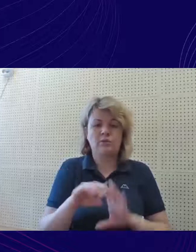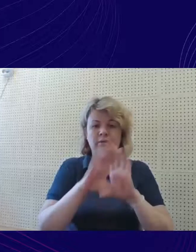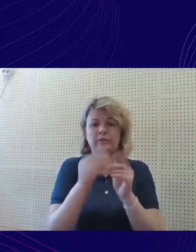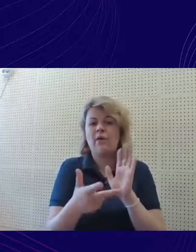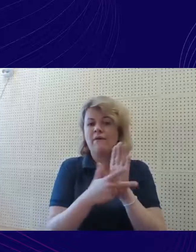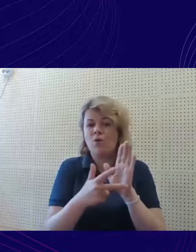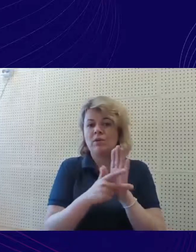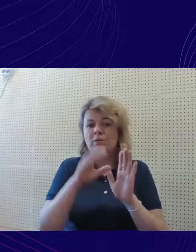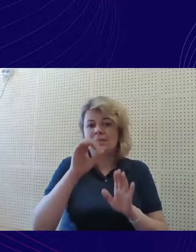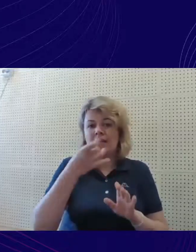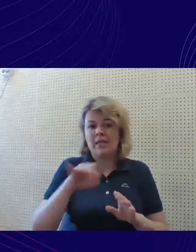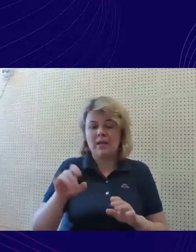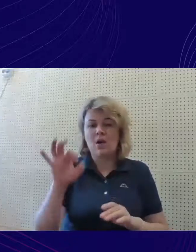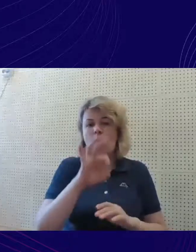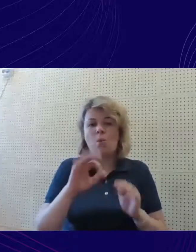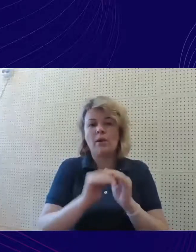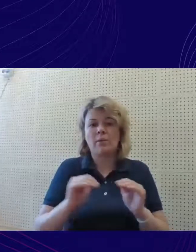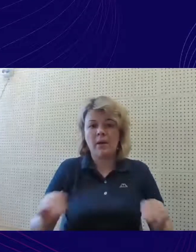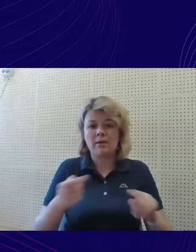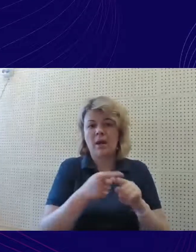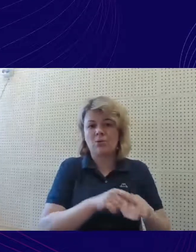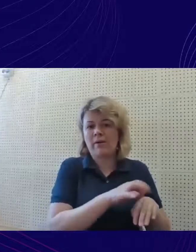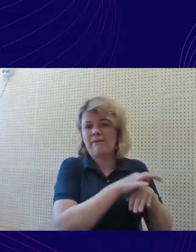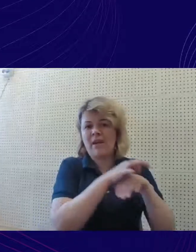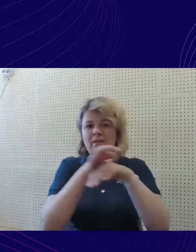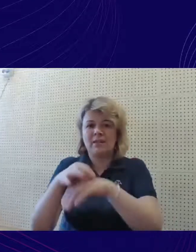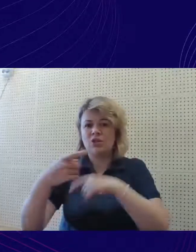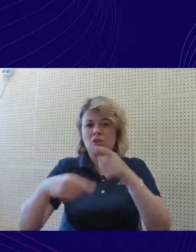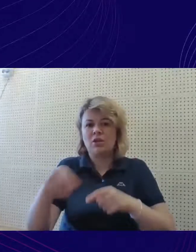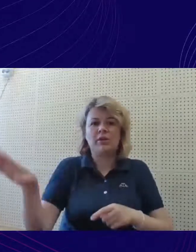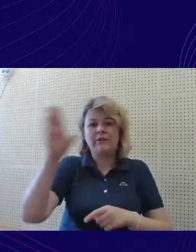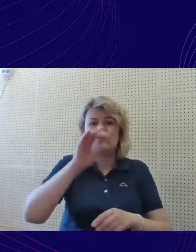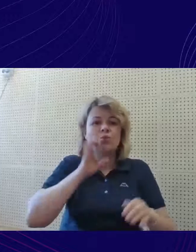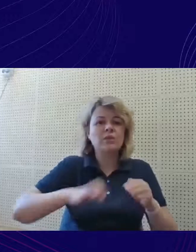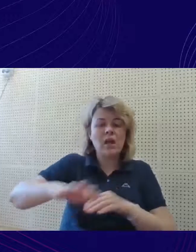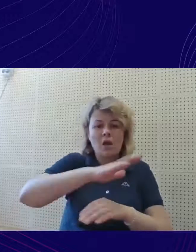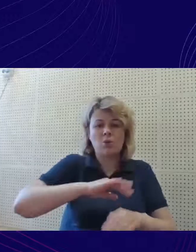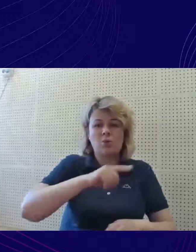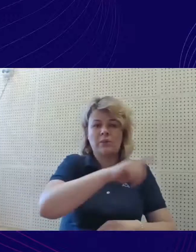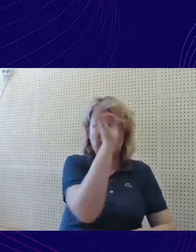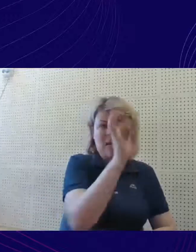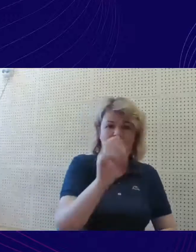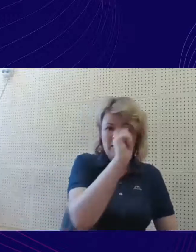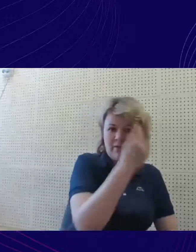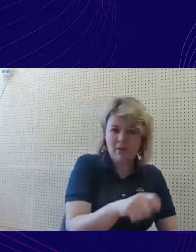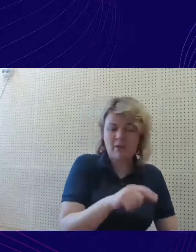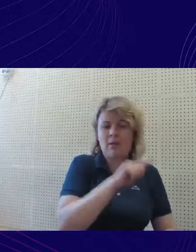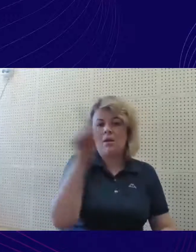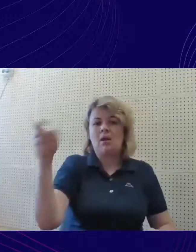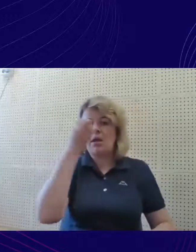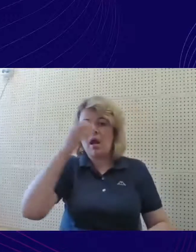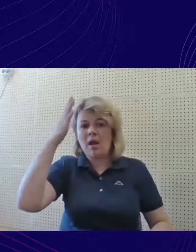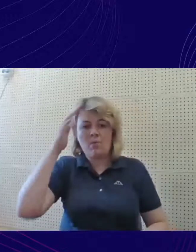серий про ребят, которых везли через всю страну с немецкой войны на японскую. Они из Берлина